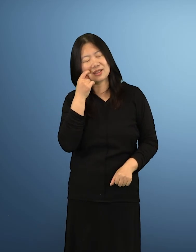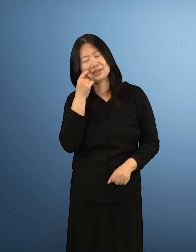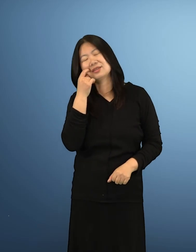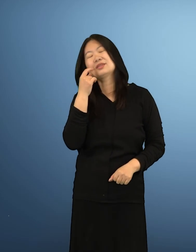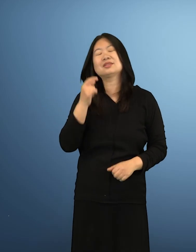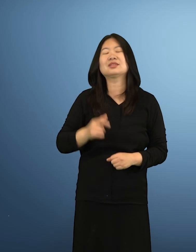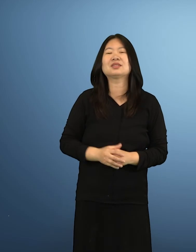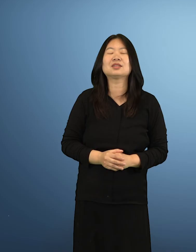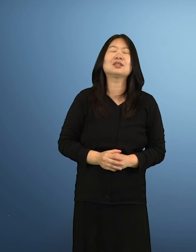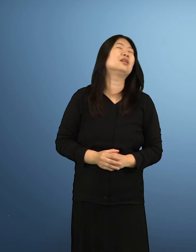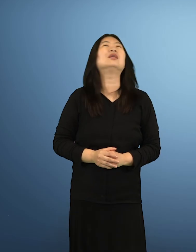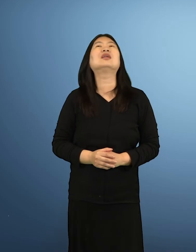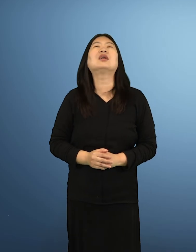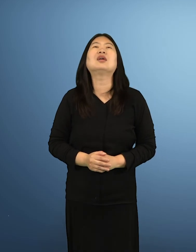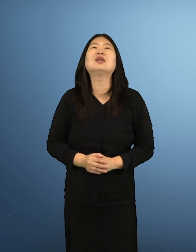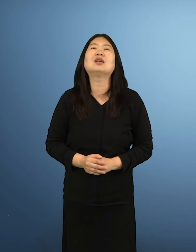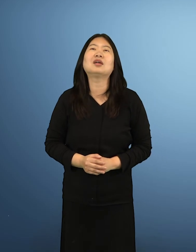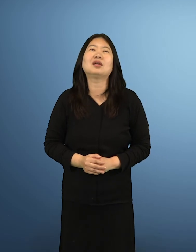못하니